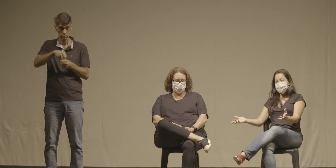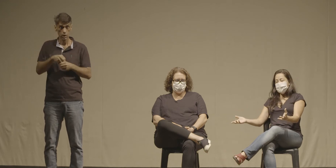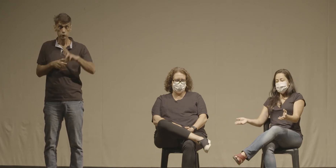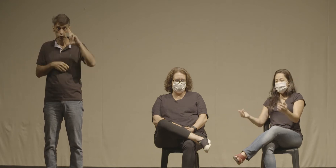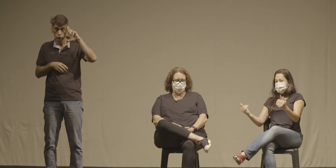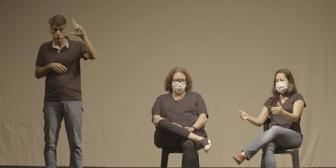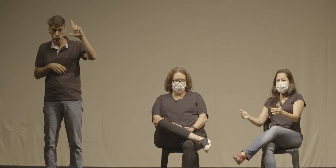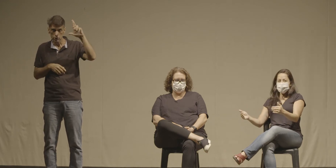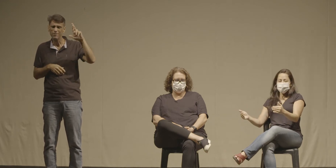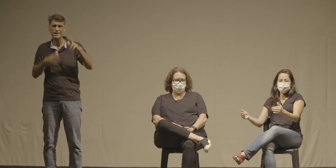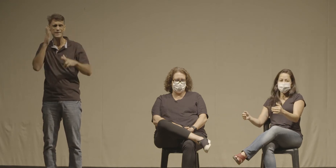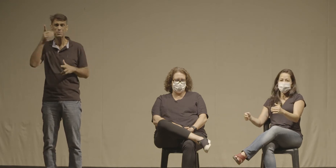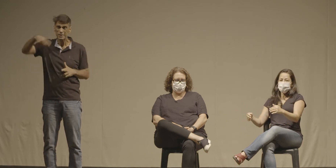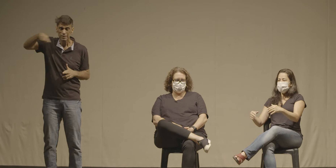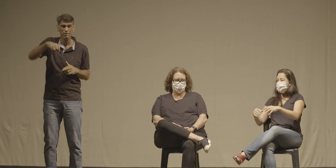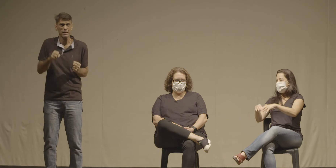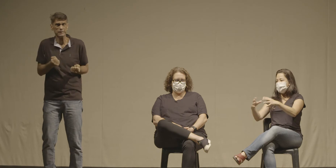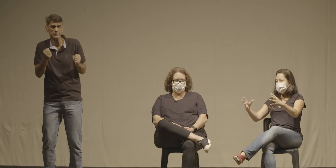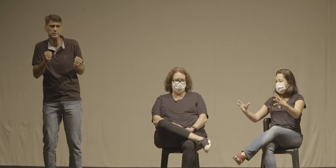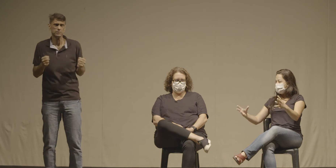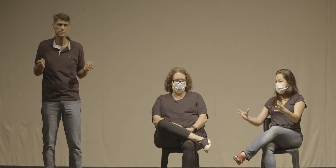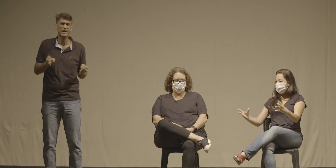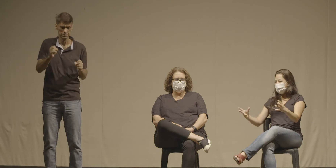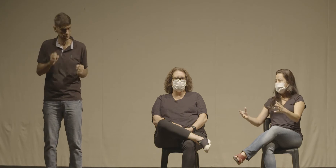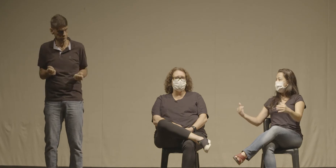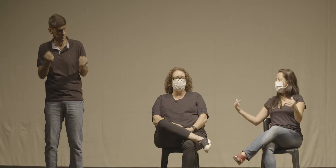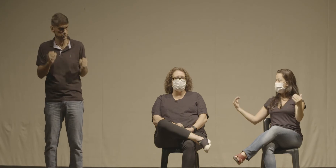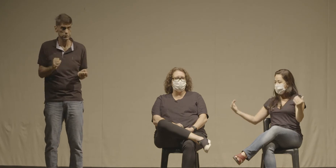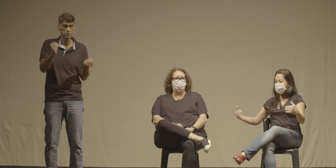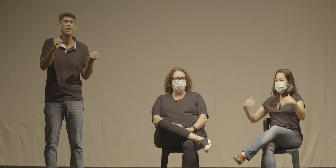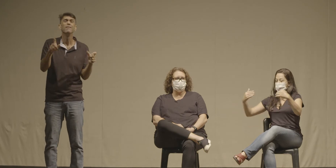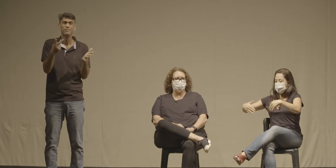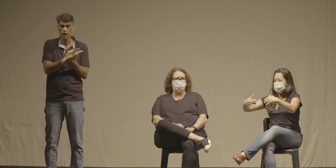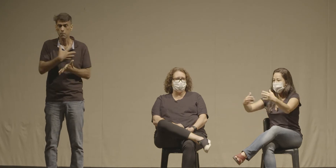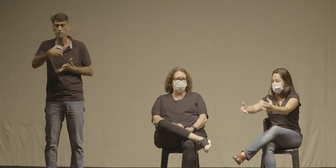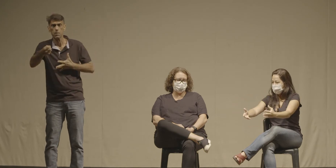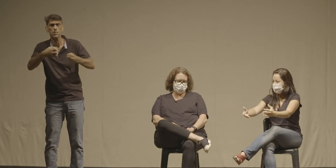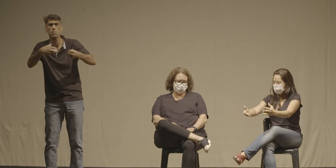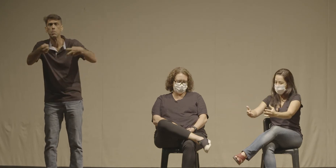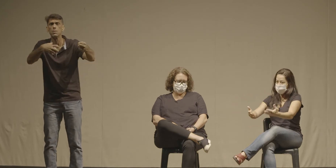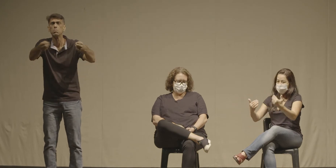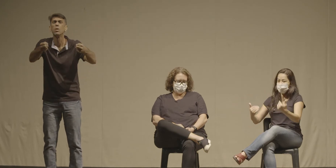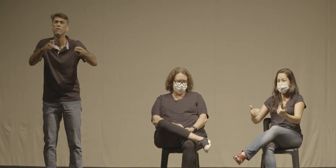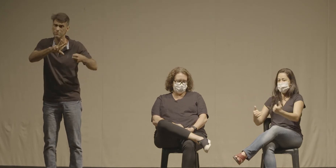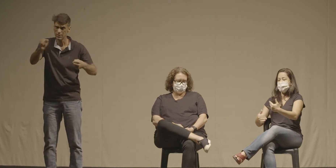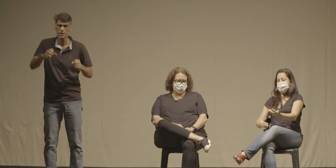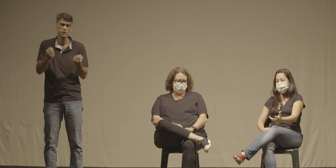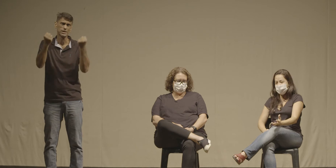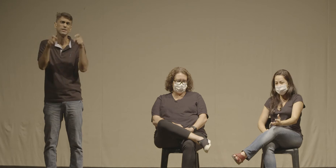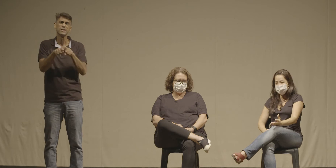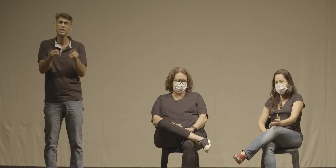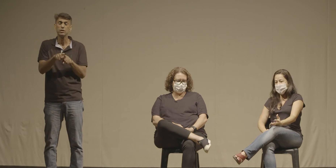comando. Se você está ali extremamente estressado, você vai deixar toda a cadeia estressada. E aquilo vai deixar